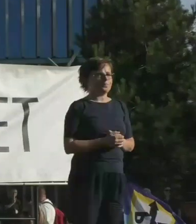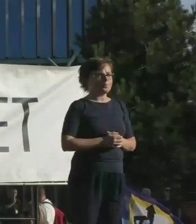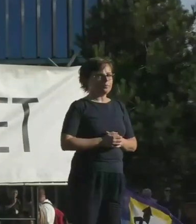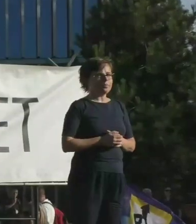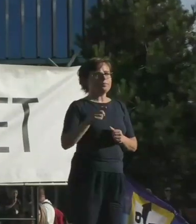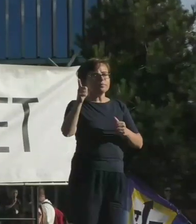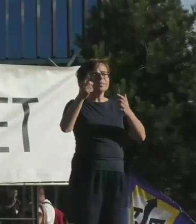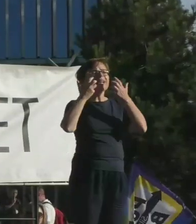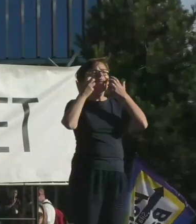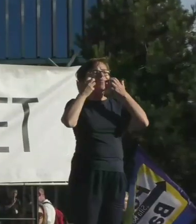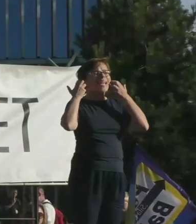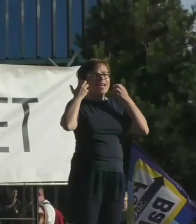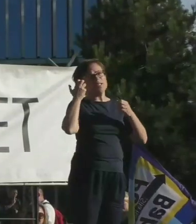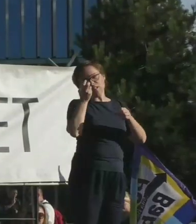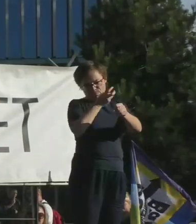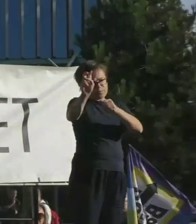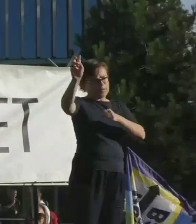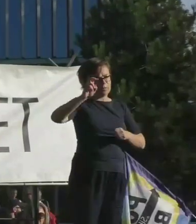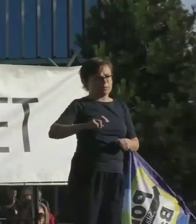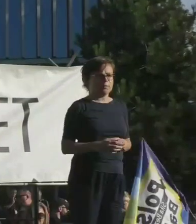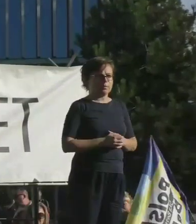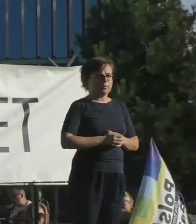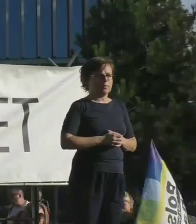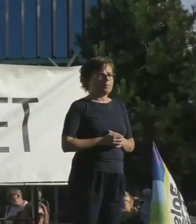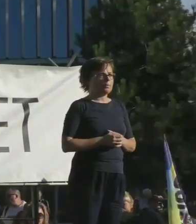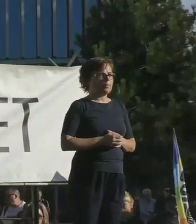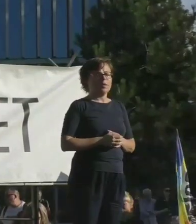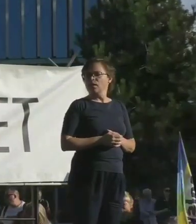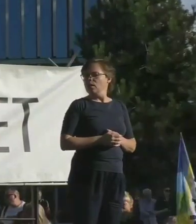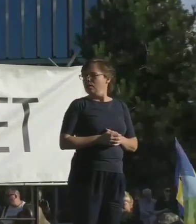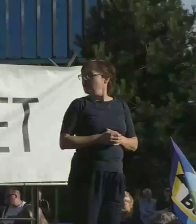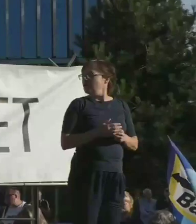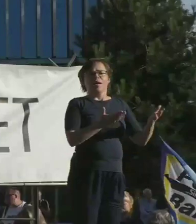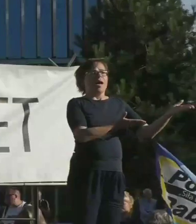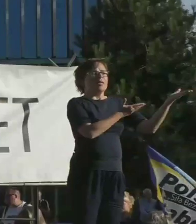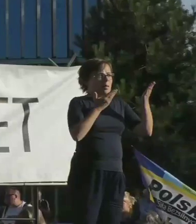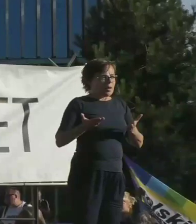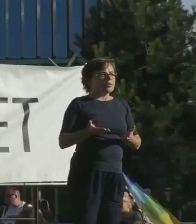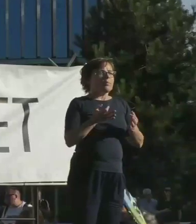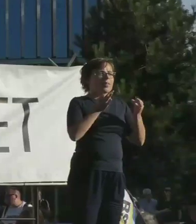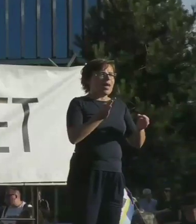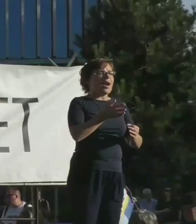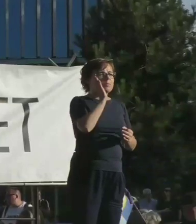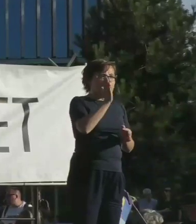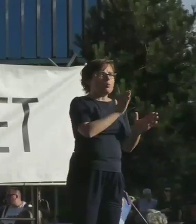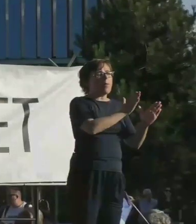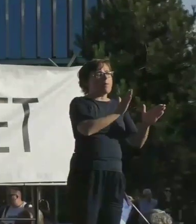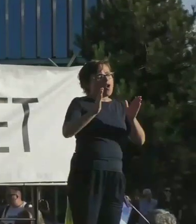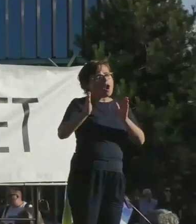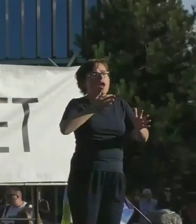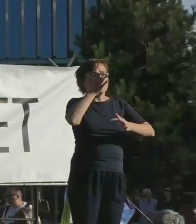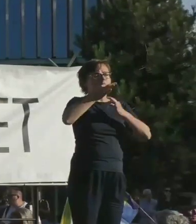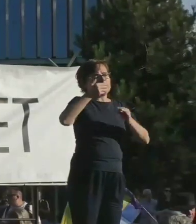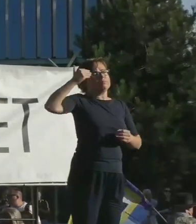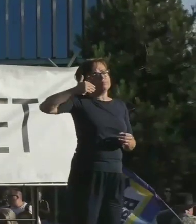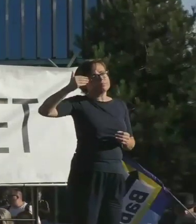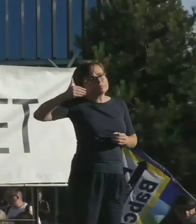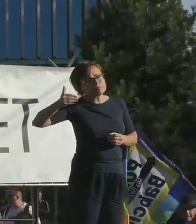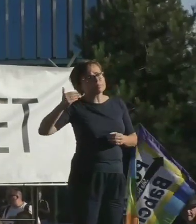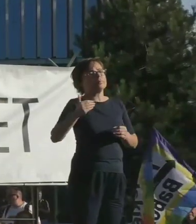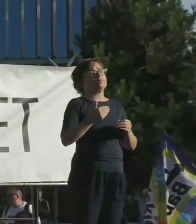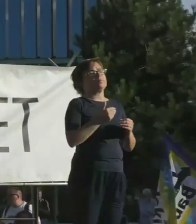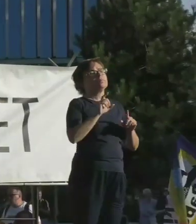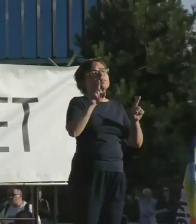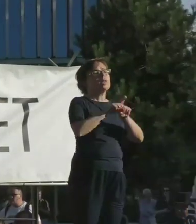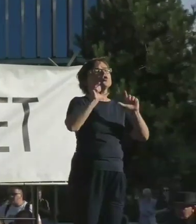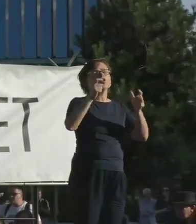Także tygrysek out. Zapraszamy serdecznie. Będziemy teraz po kolei mówić, co tu nam na sercu leży i co mamy im